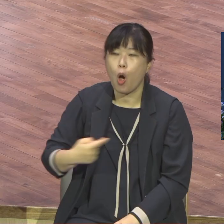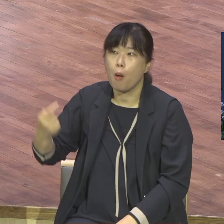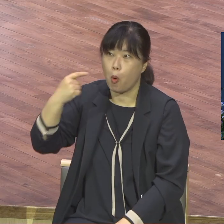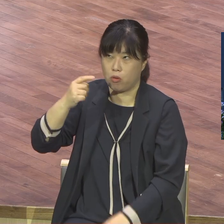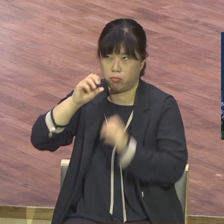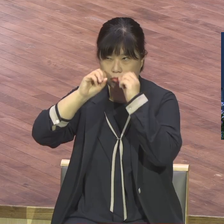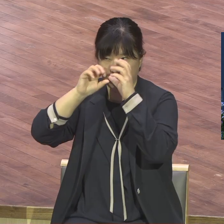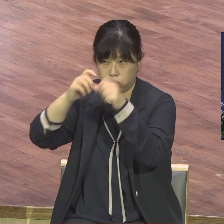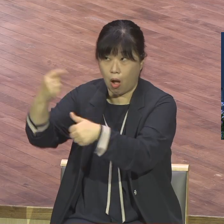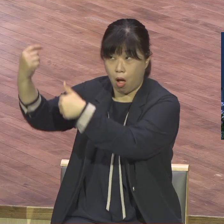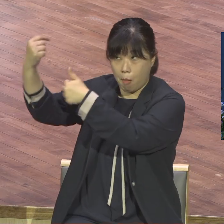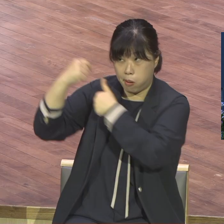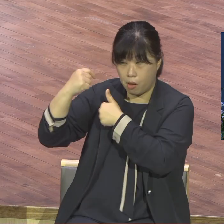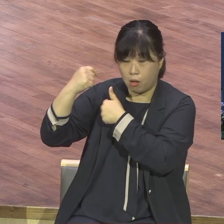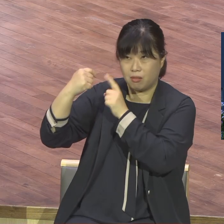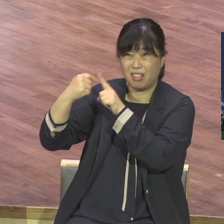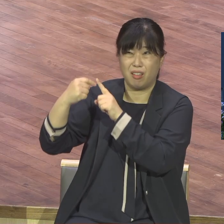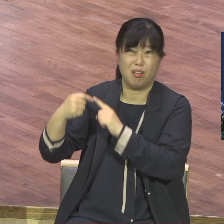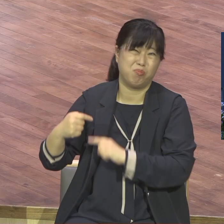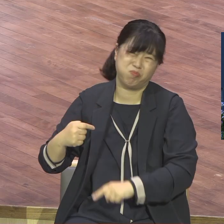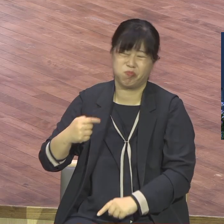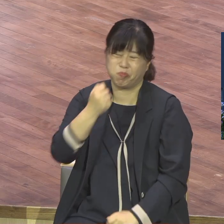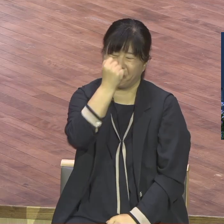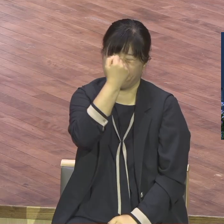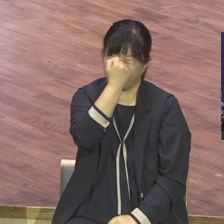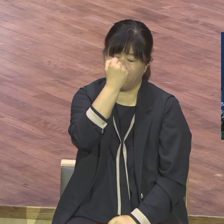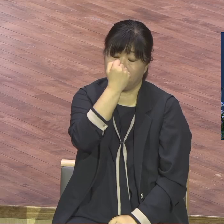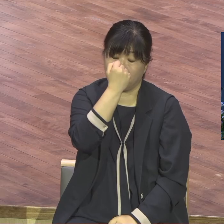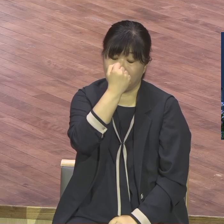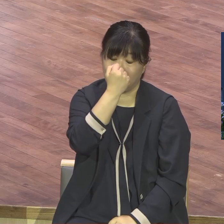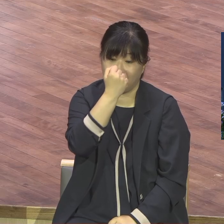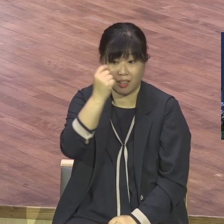바랍니다. 복음을 증거해라.